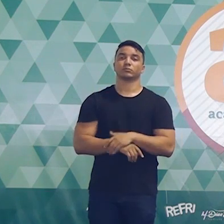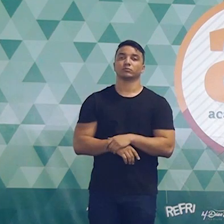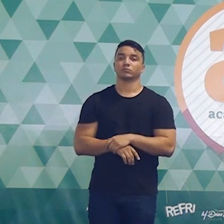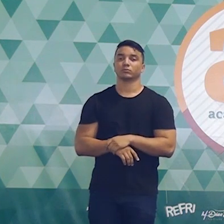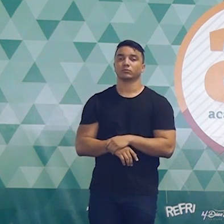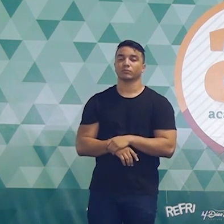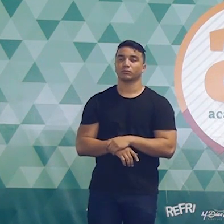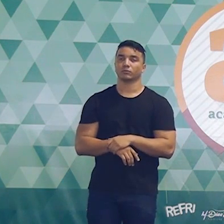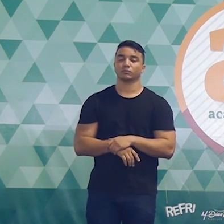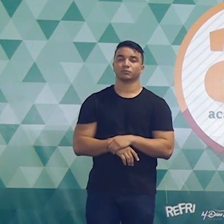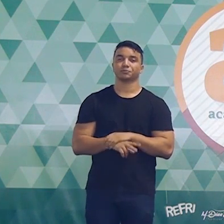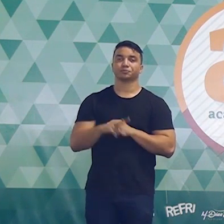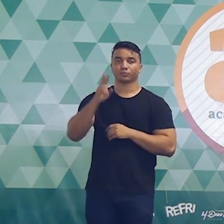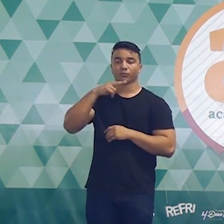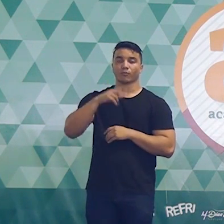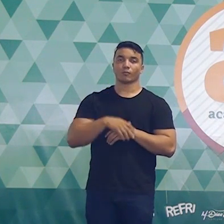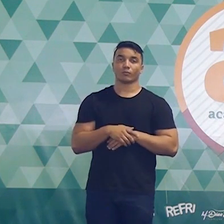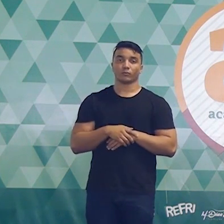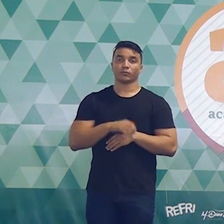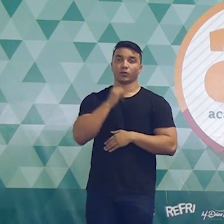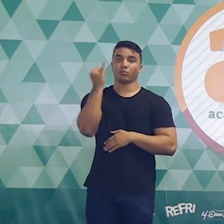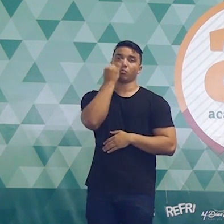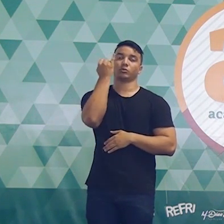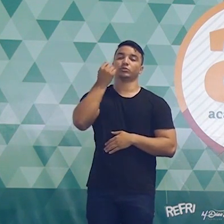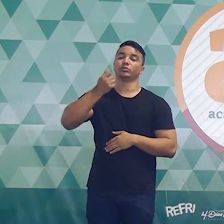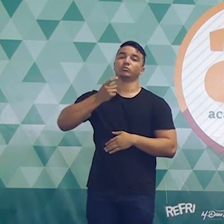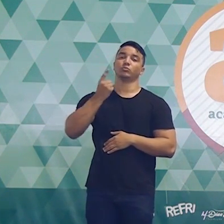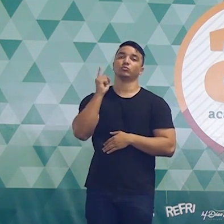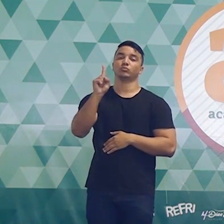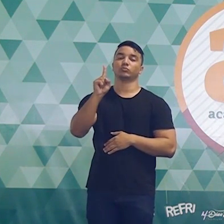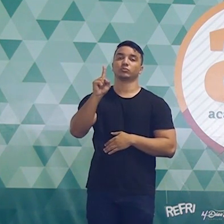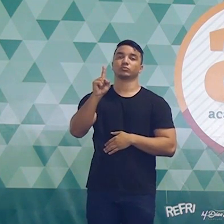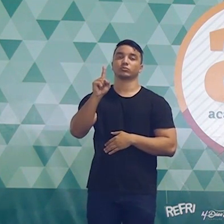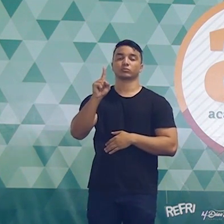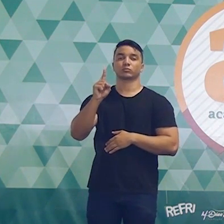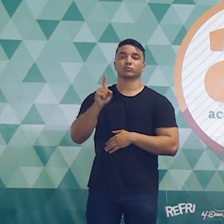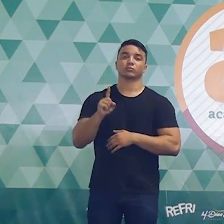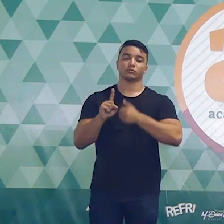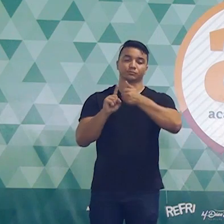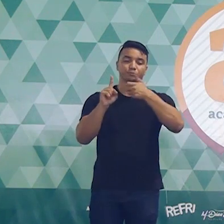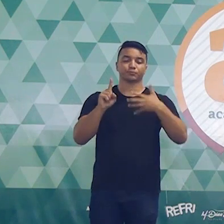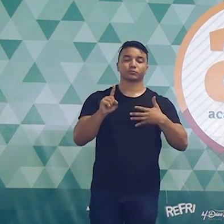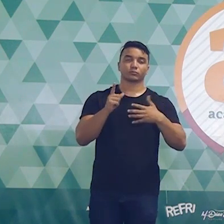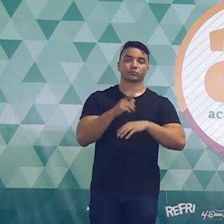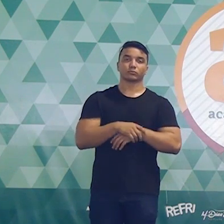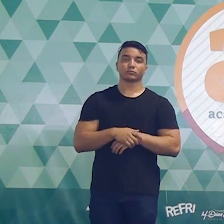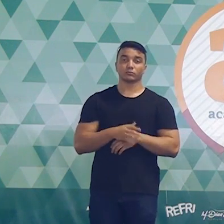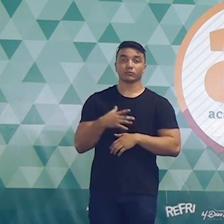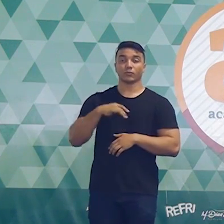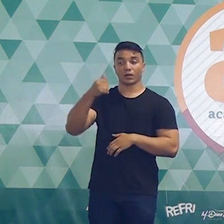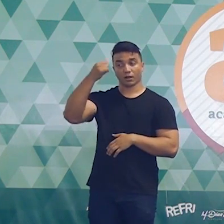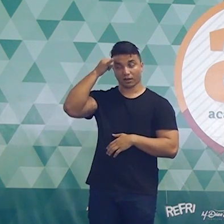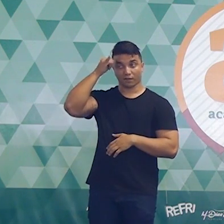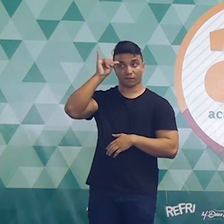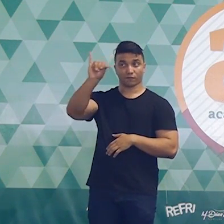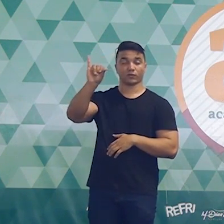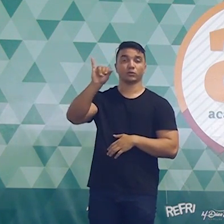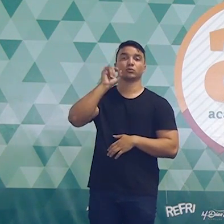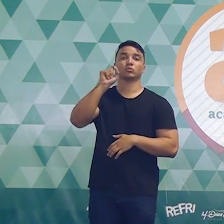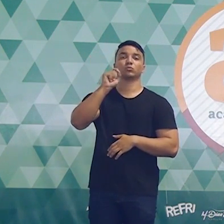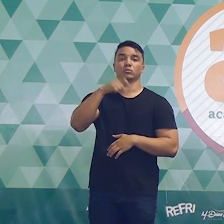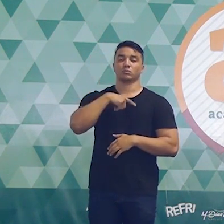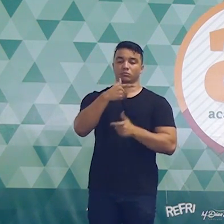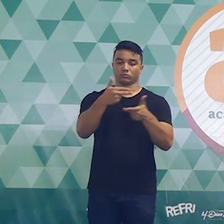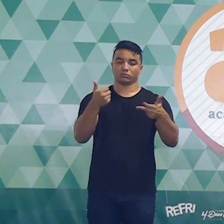não estou acompanhando, vou ler para você. Importantíssimo 1, está escrito assim, ó: evite,